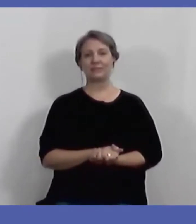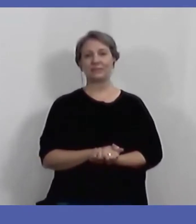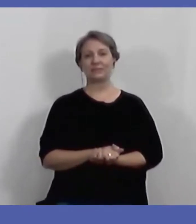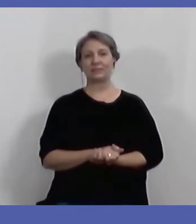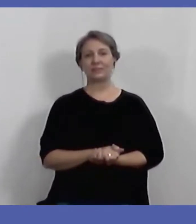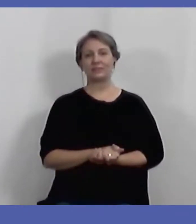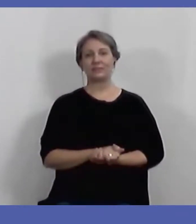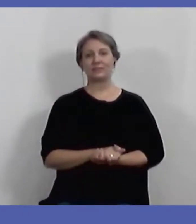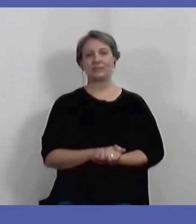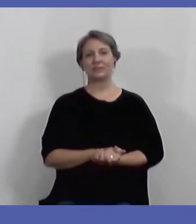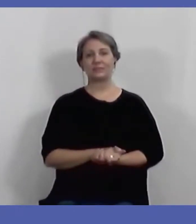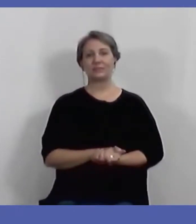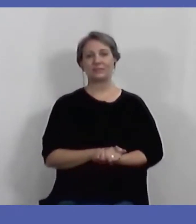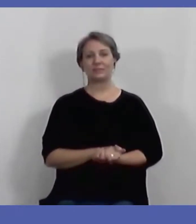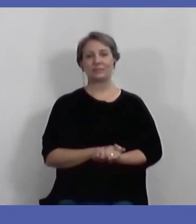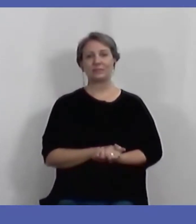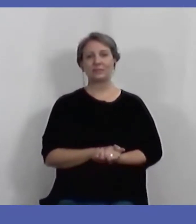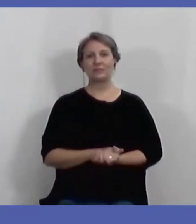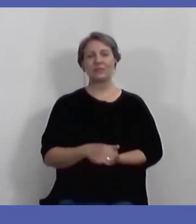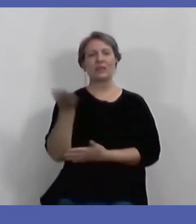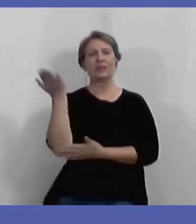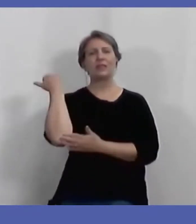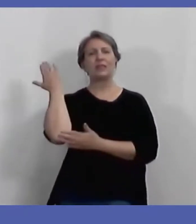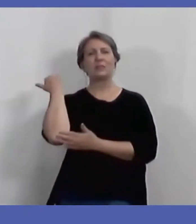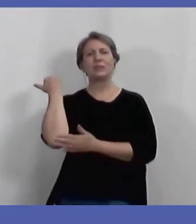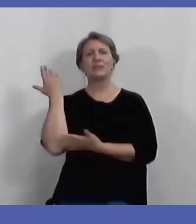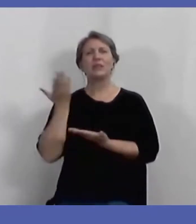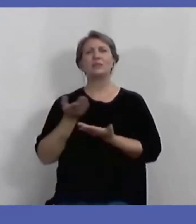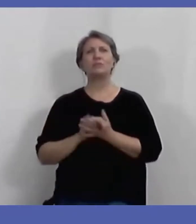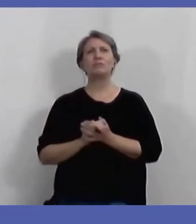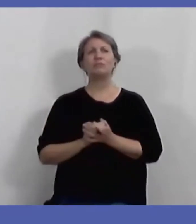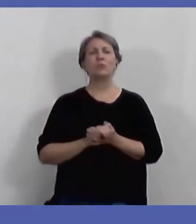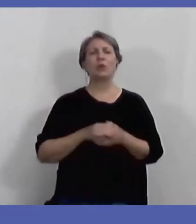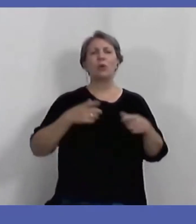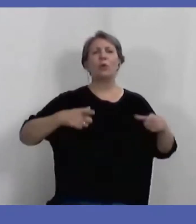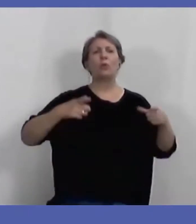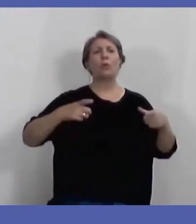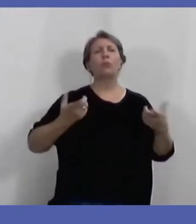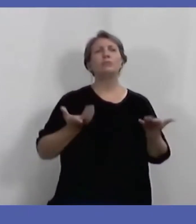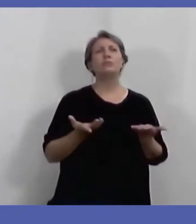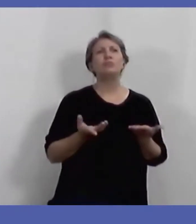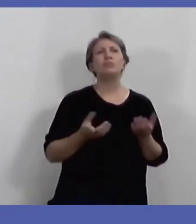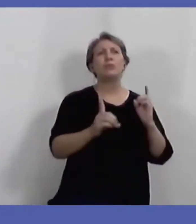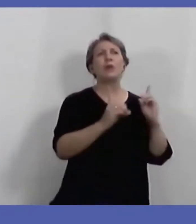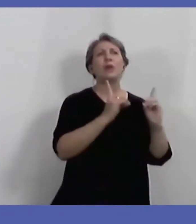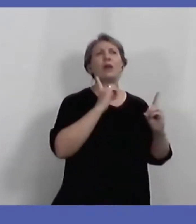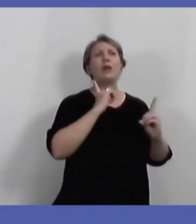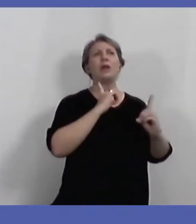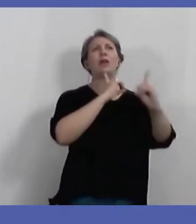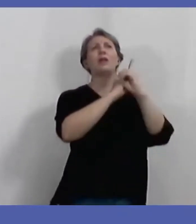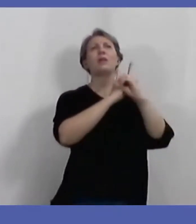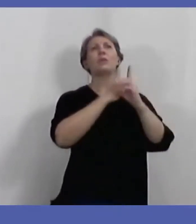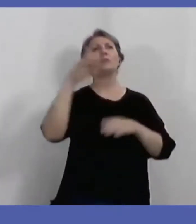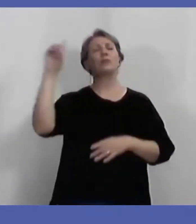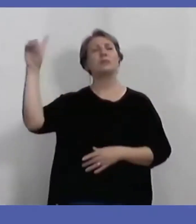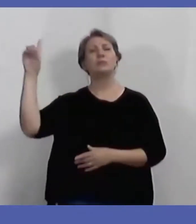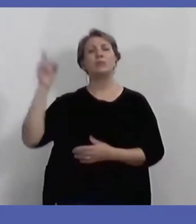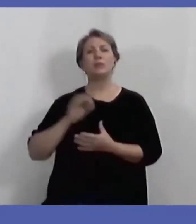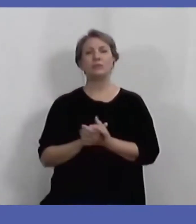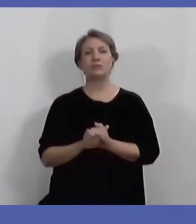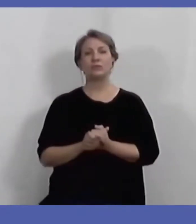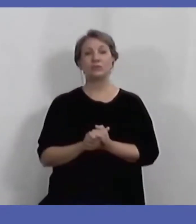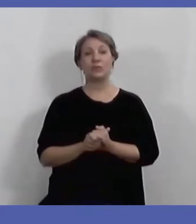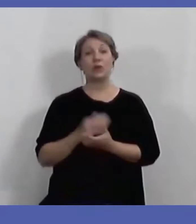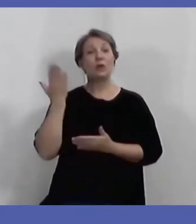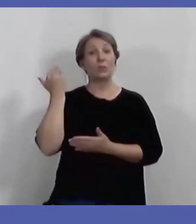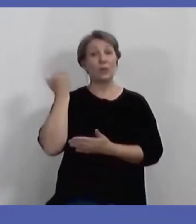Onde você vai encontrar com Deus? Com Cristo. Cristo em pessoa. Deus